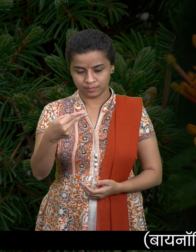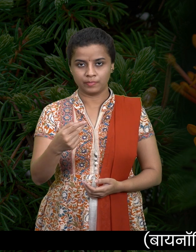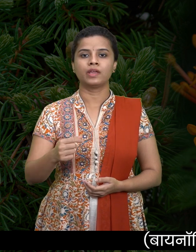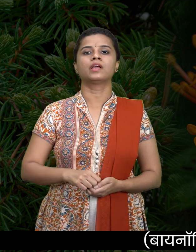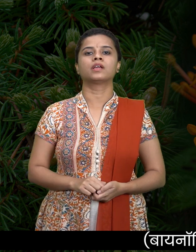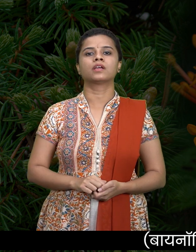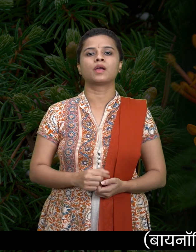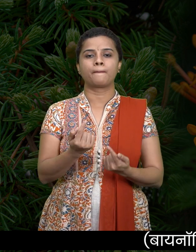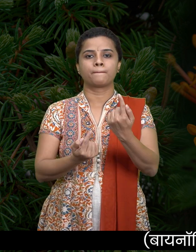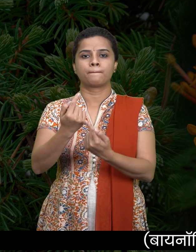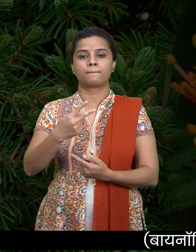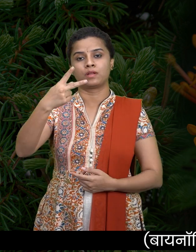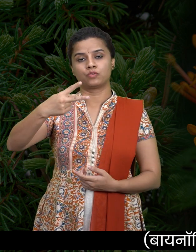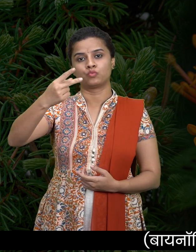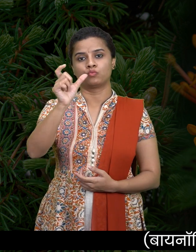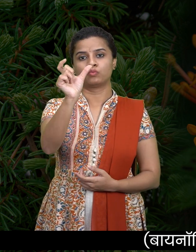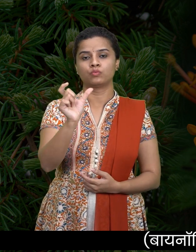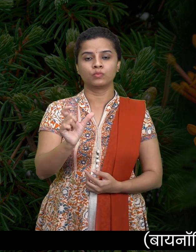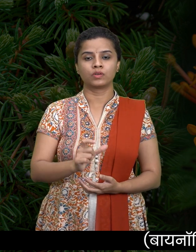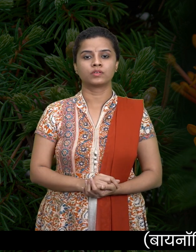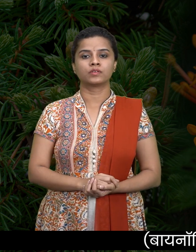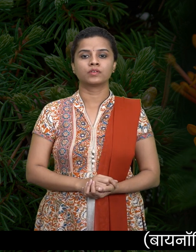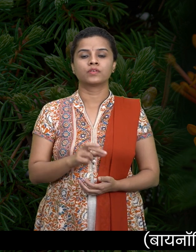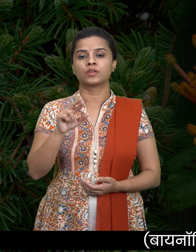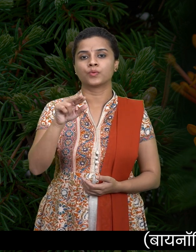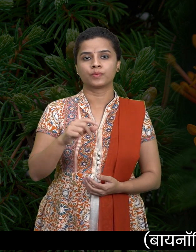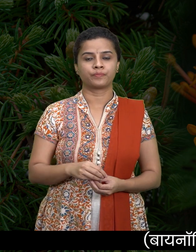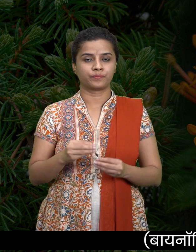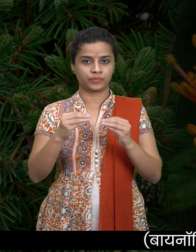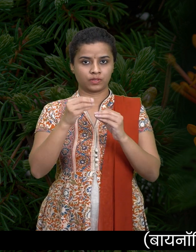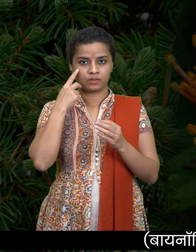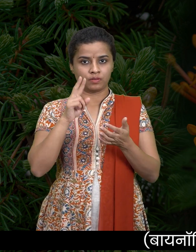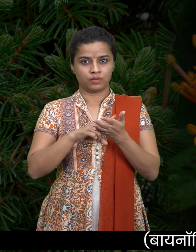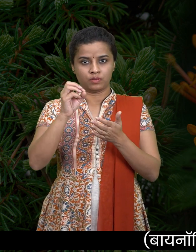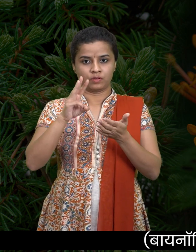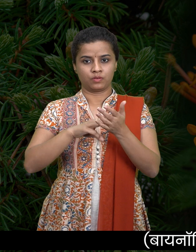पद्धती बायनॉमिनल नोमेनक्लेचर म्हणतात.